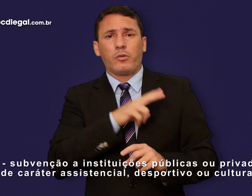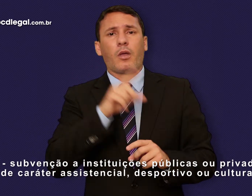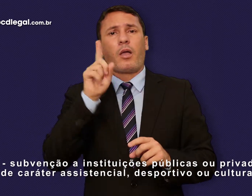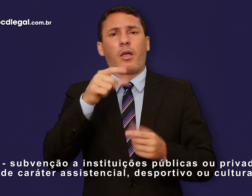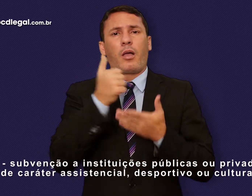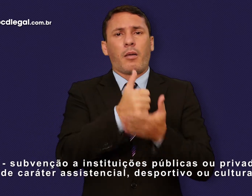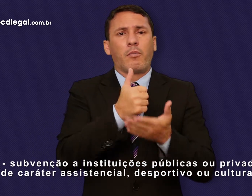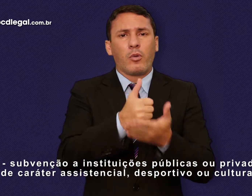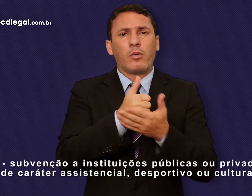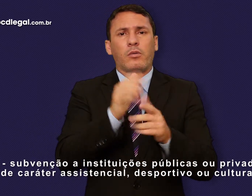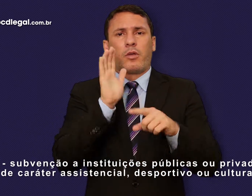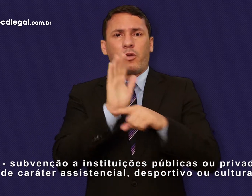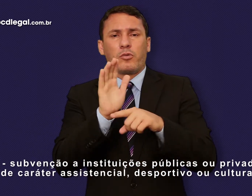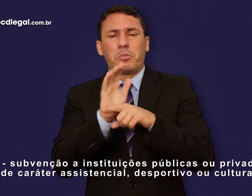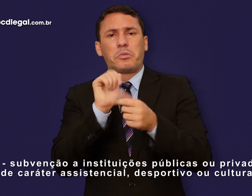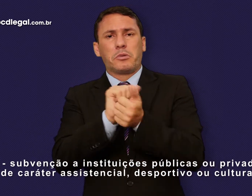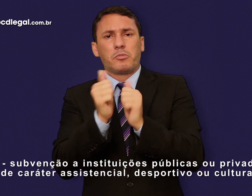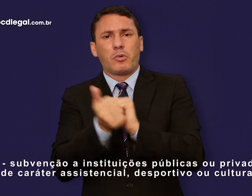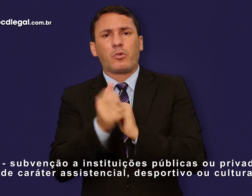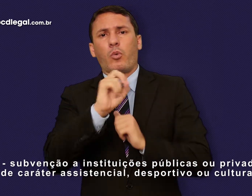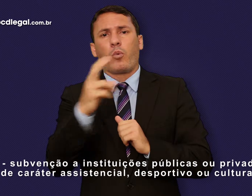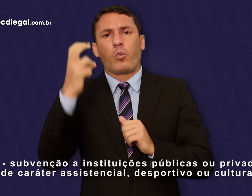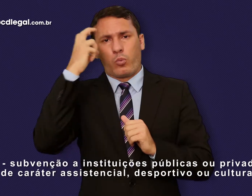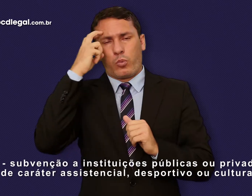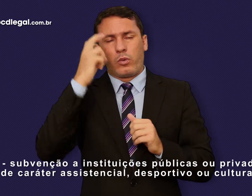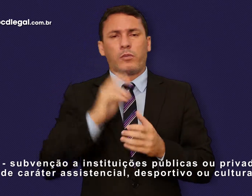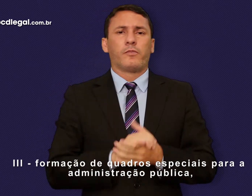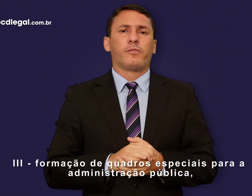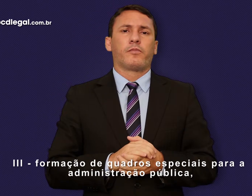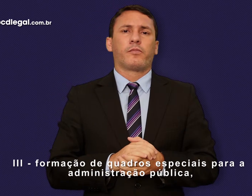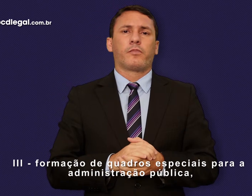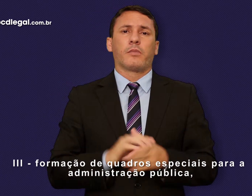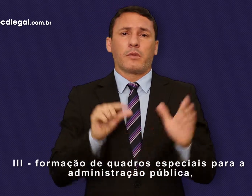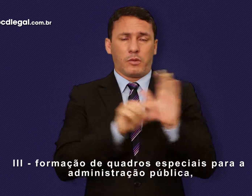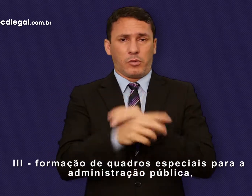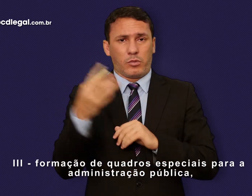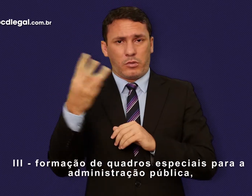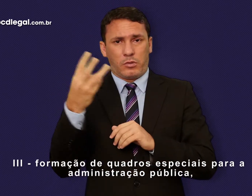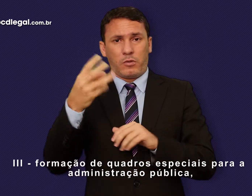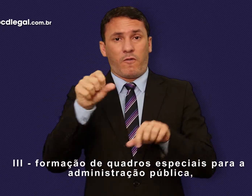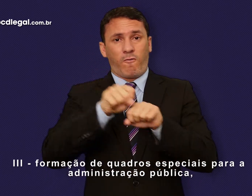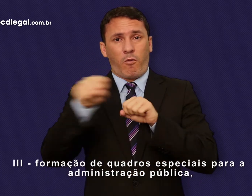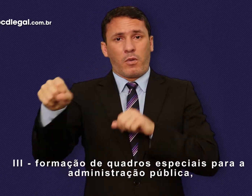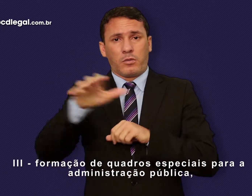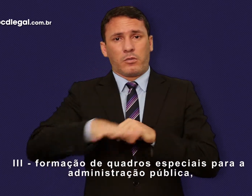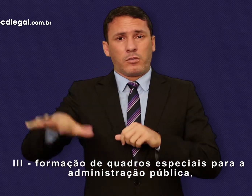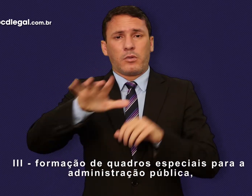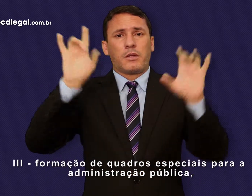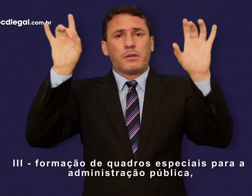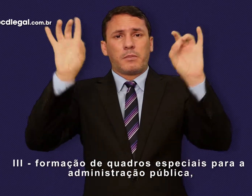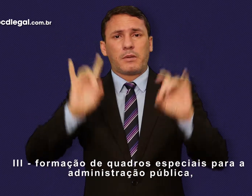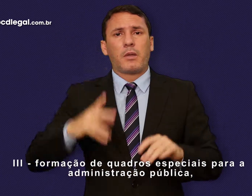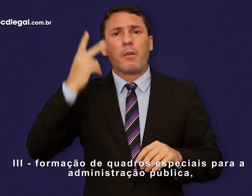caráter assistencial, desportivo ou cultural. Inciso 3. Formação de quadros especiais para